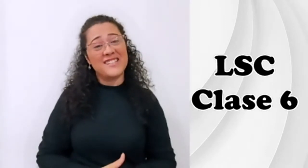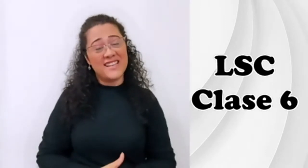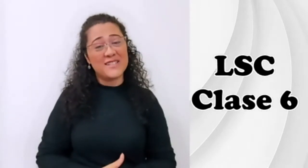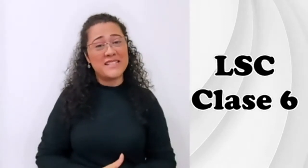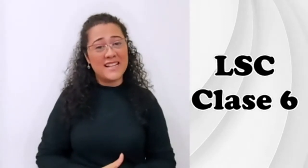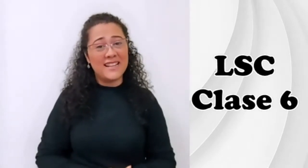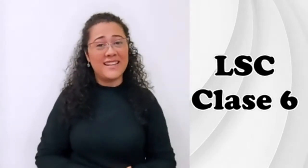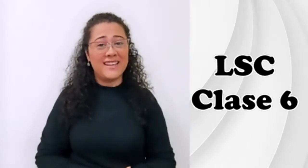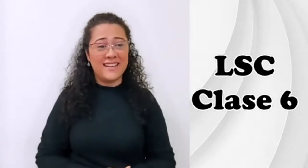es bastante,